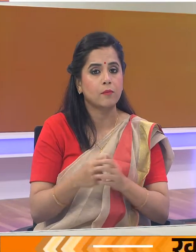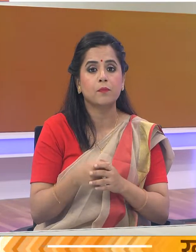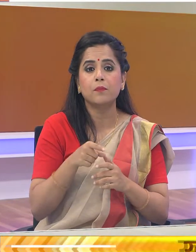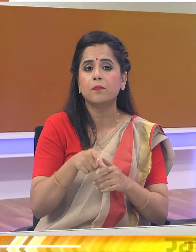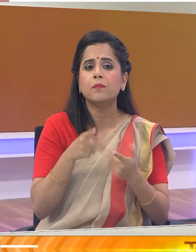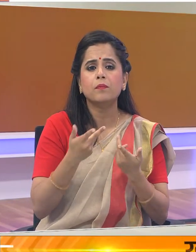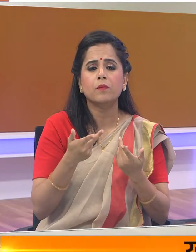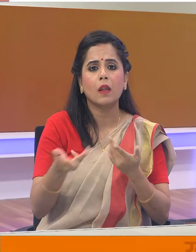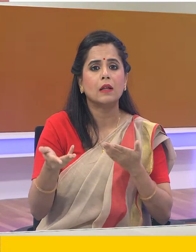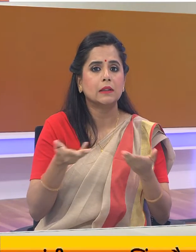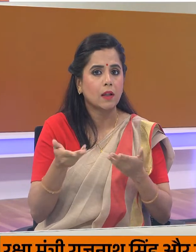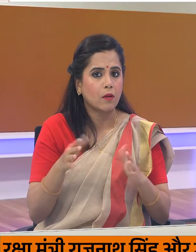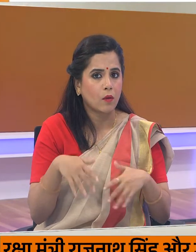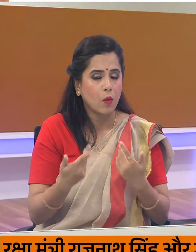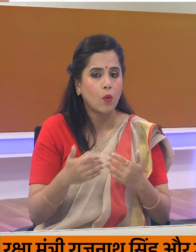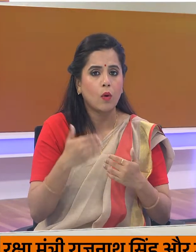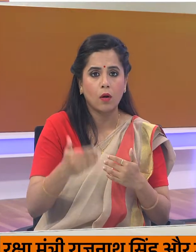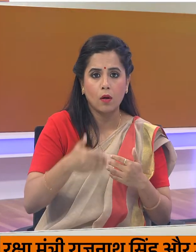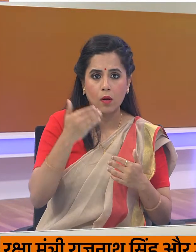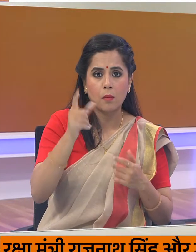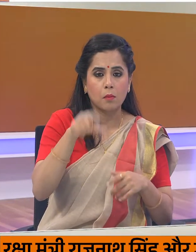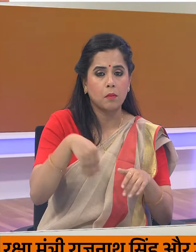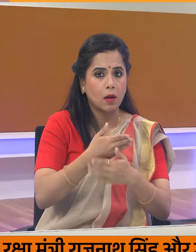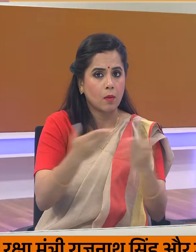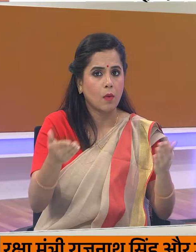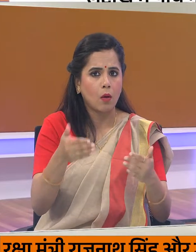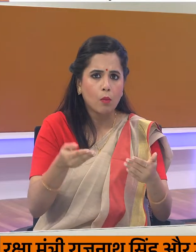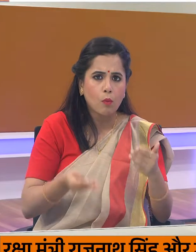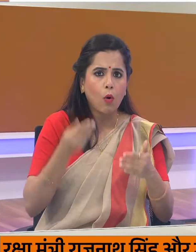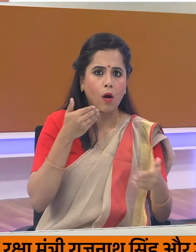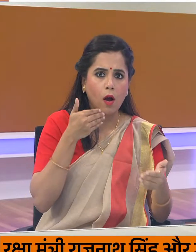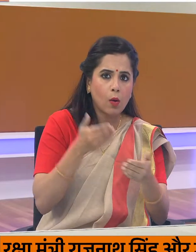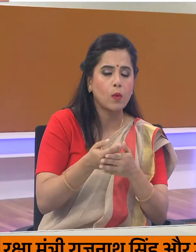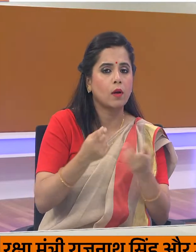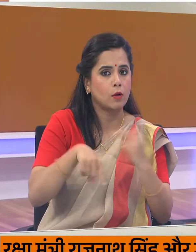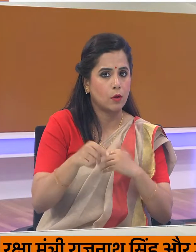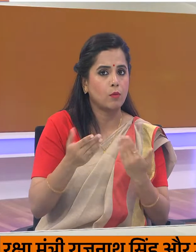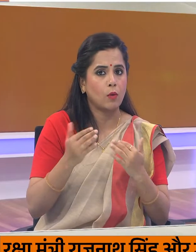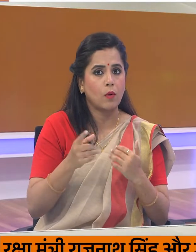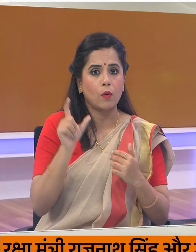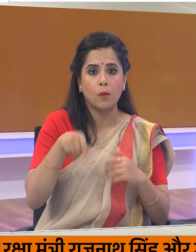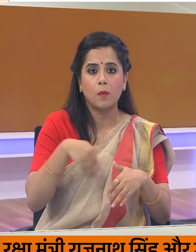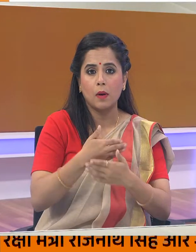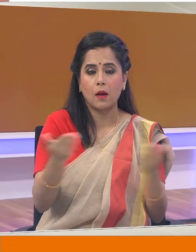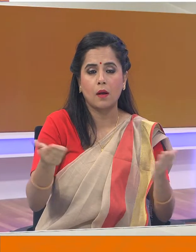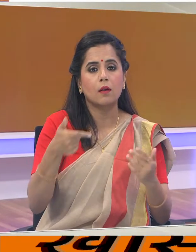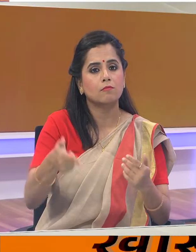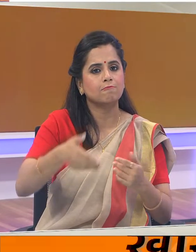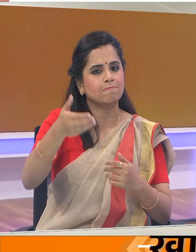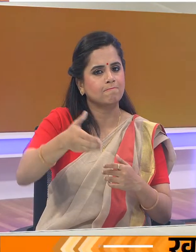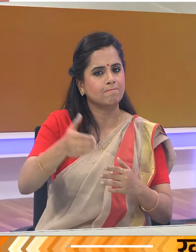जिससे सेवाएं और अवसर लोगों के और भी करीब आएंगे। वहां के लोगों को बधाई।